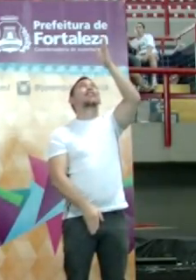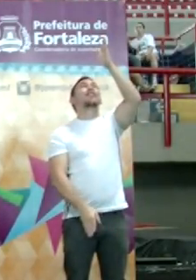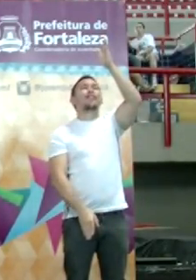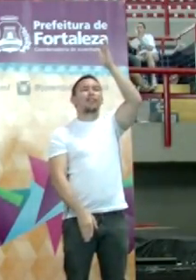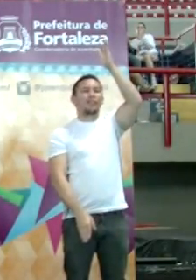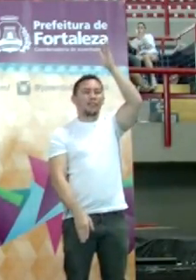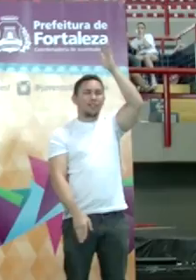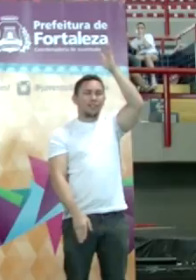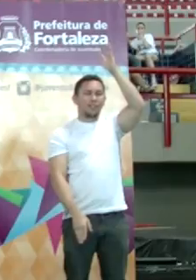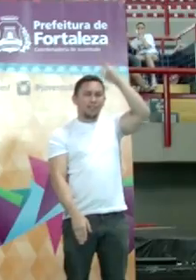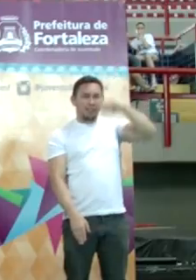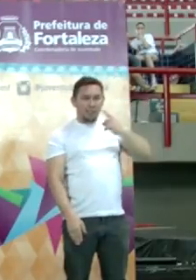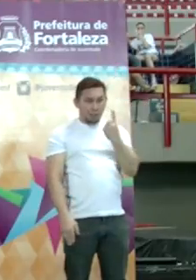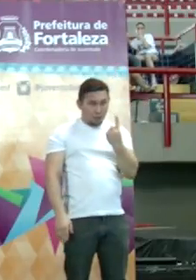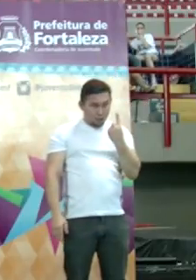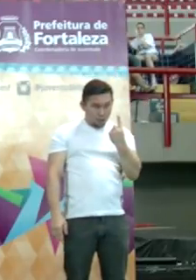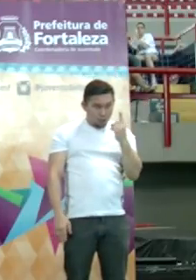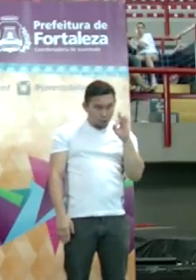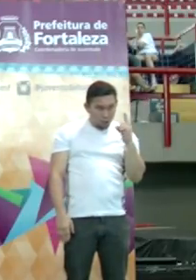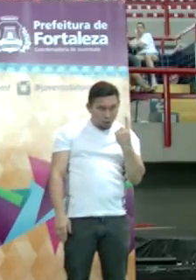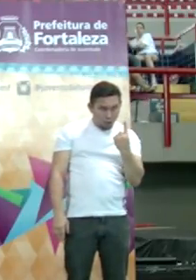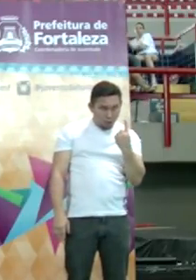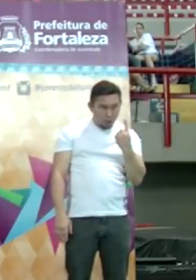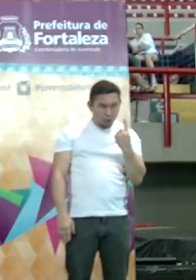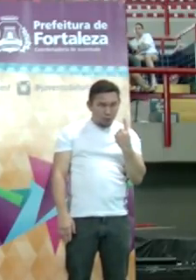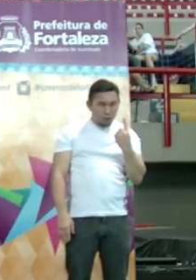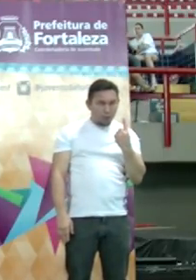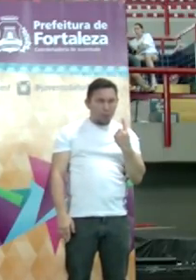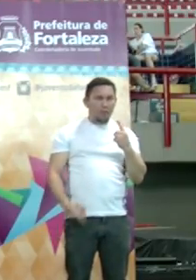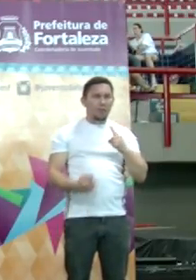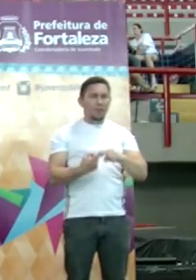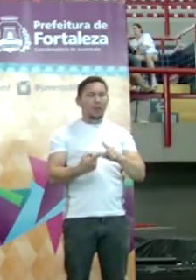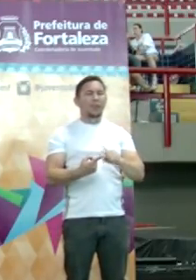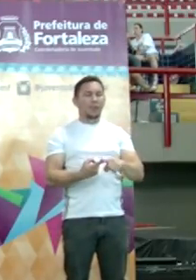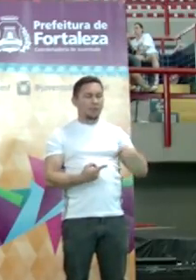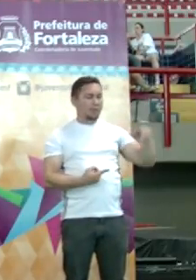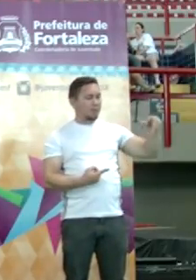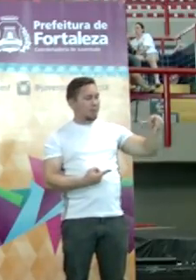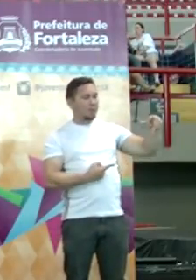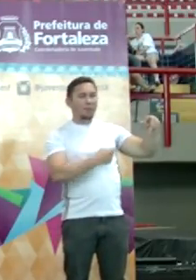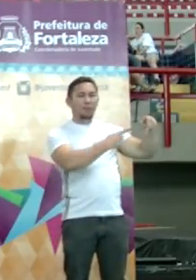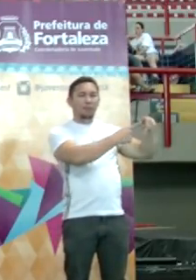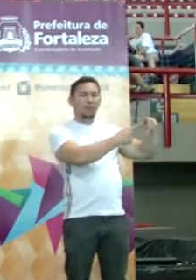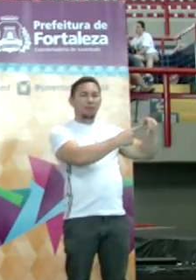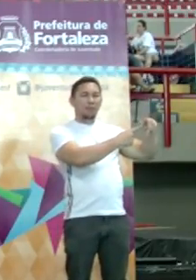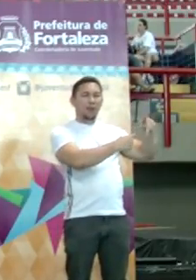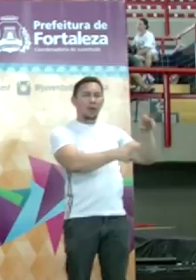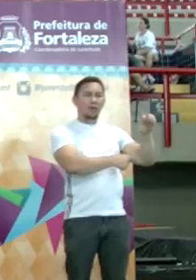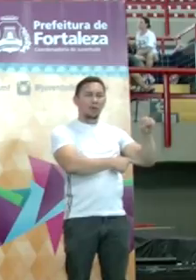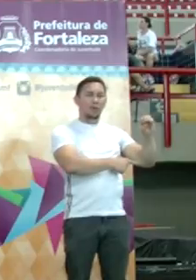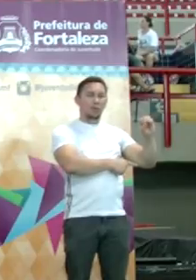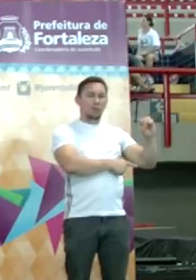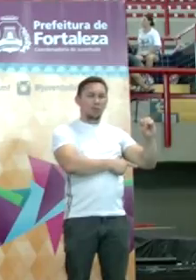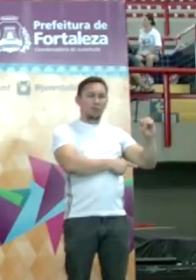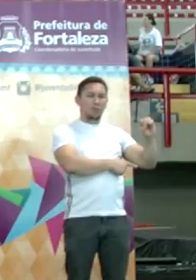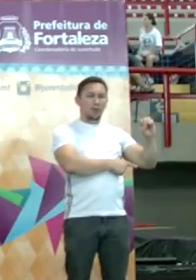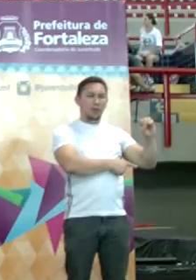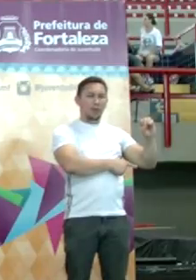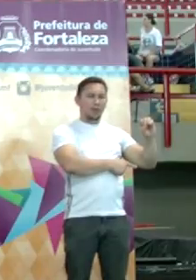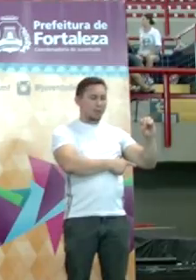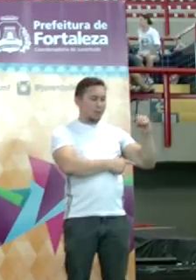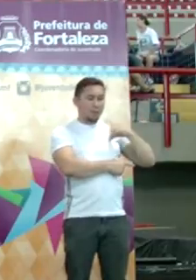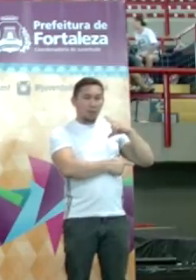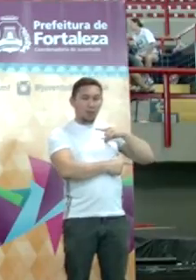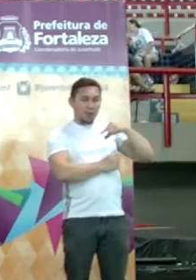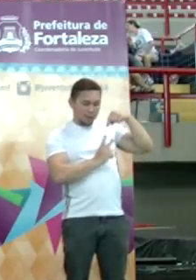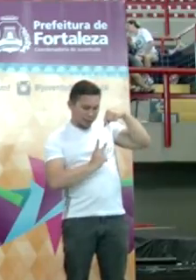cima. Só tem essa força agindo em mim? E o peso, que é a força que a terra está me puxando. Então olha que coisa